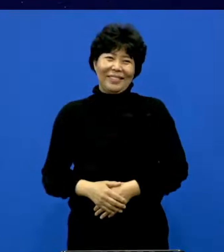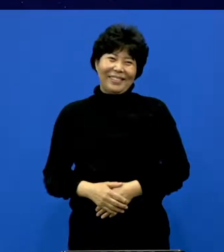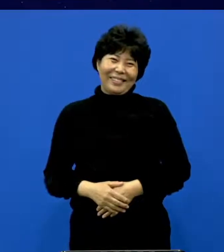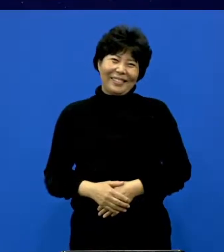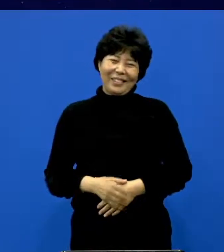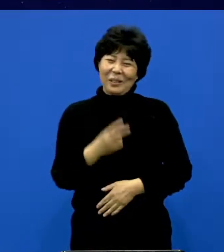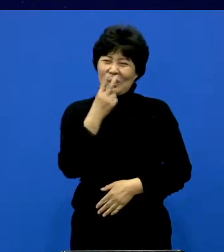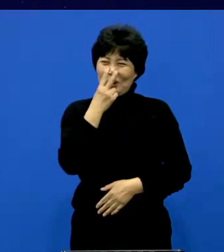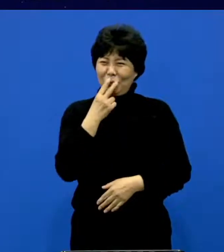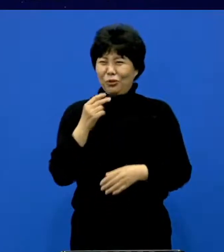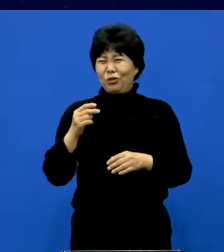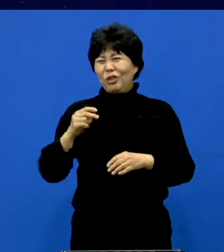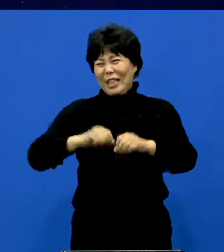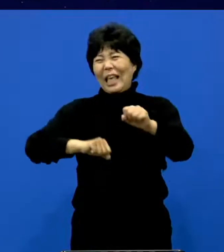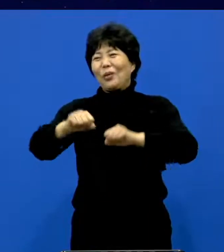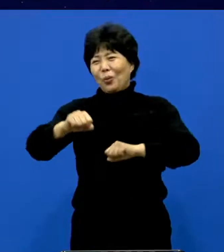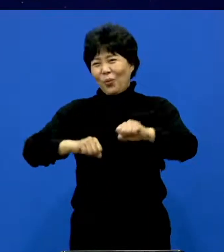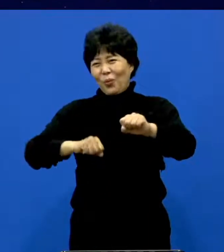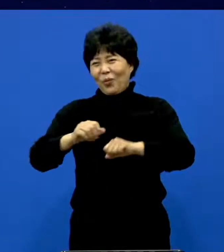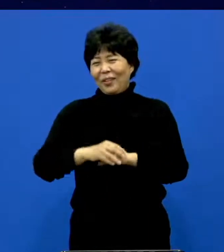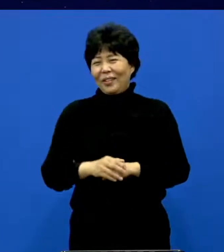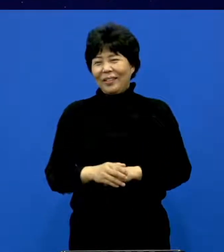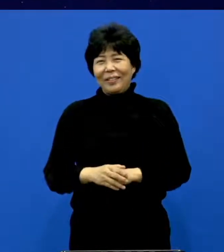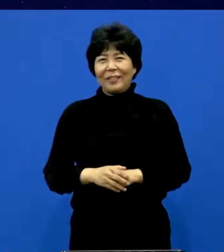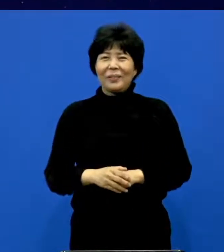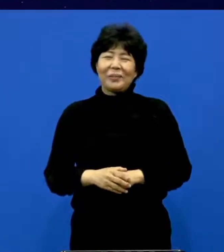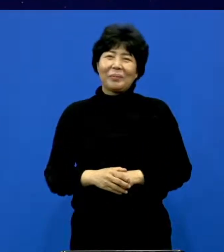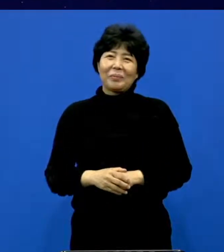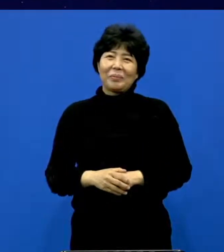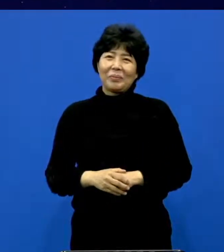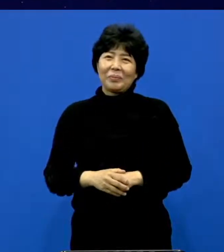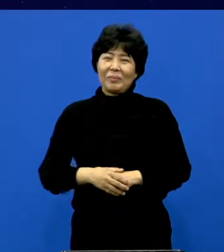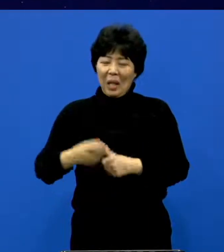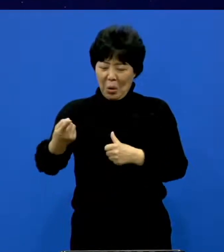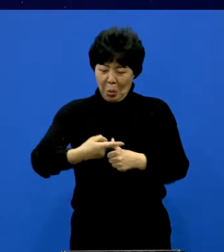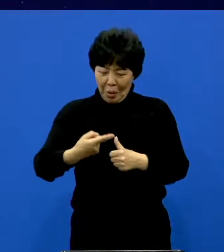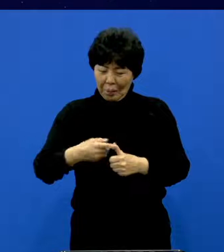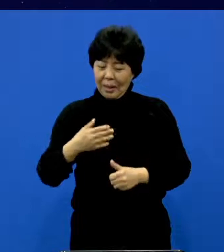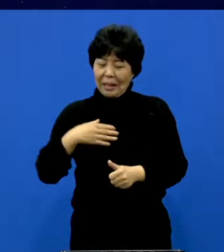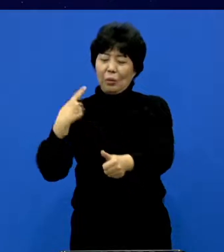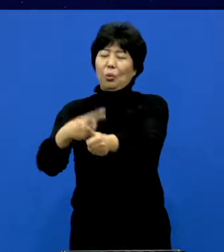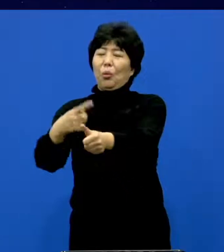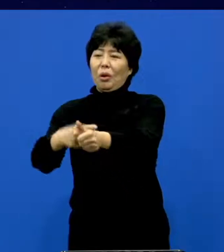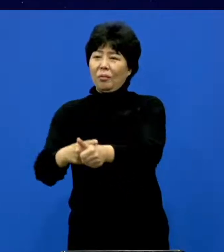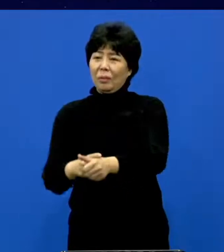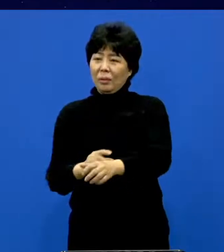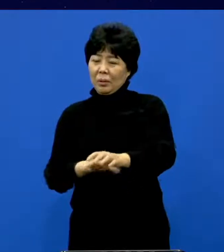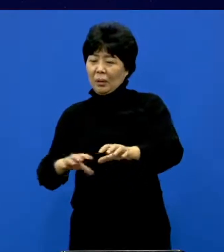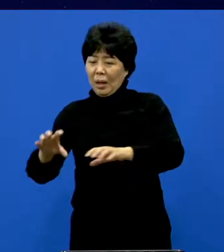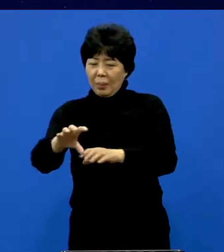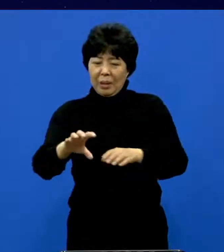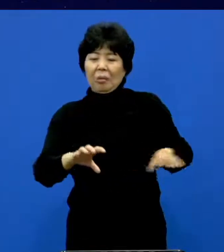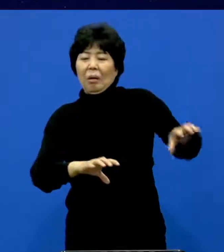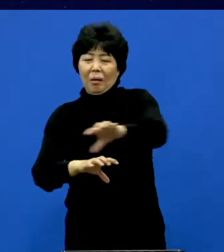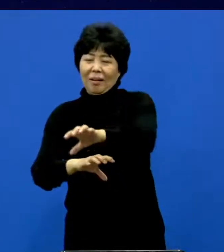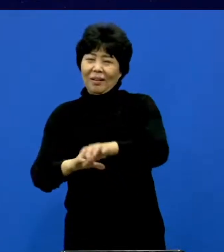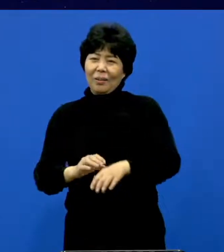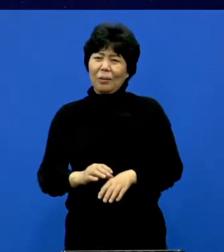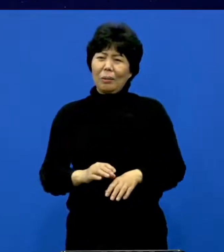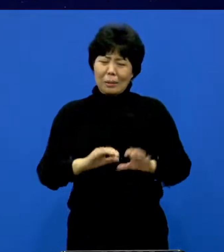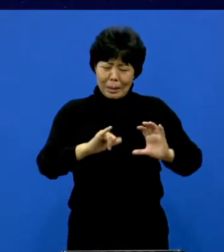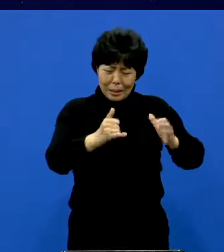유치해져. 그 사람이 욕하면 나도 욕해. 그 사람이 끼어들면 나도 끼어들어.